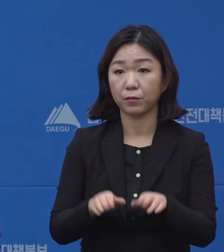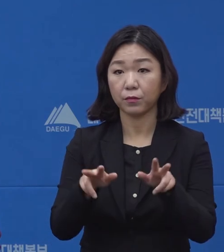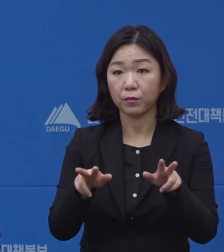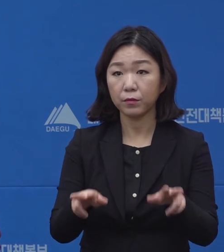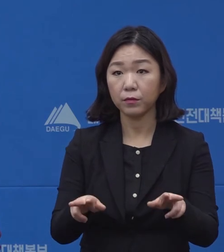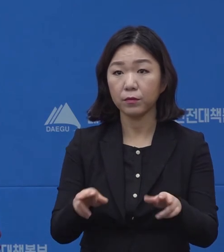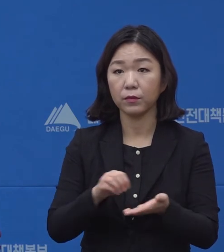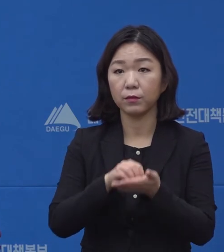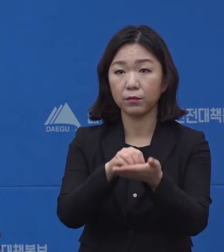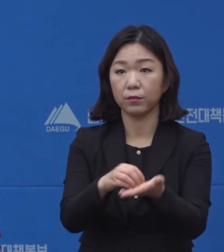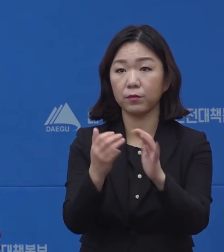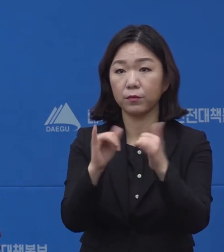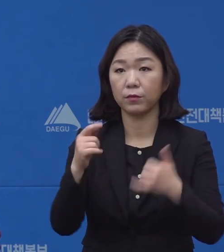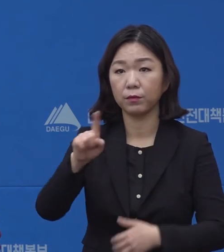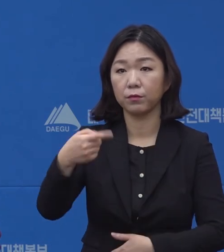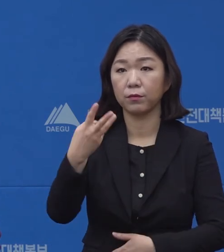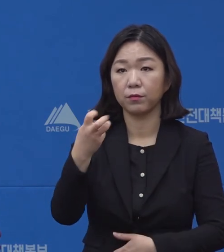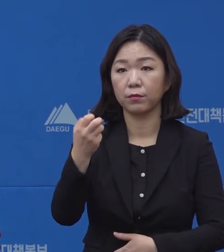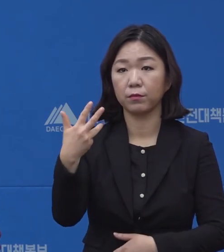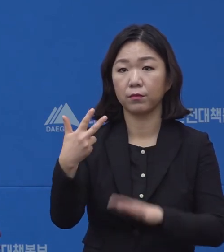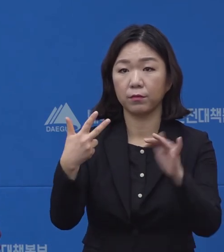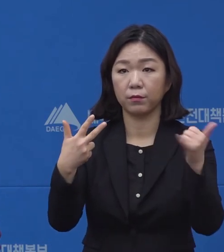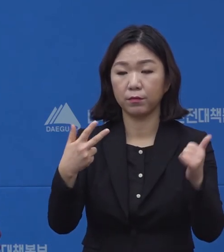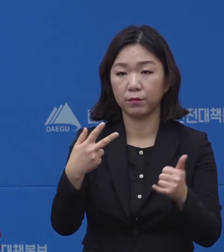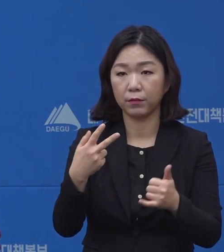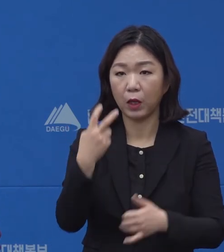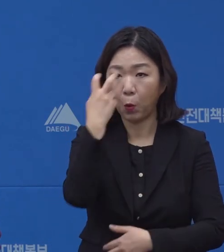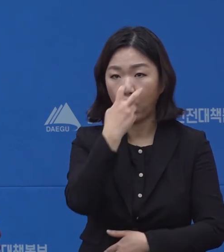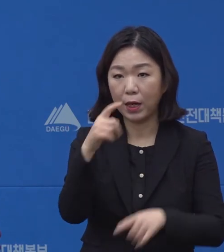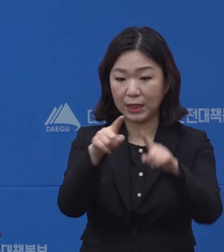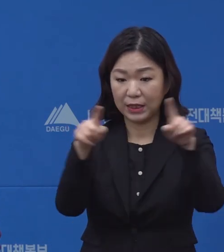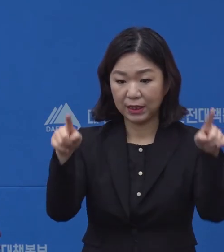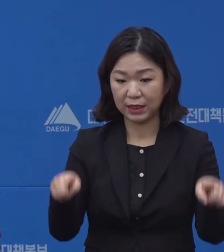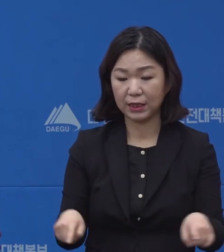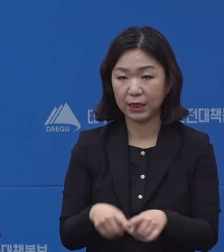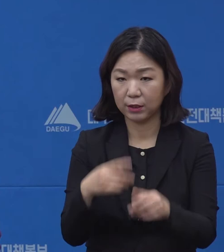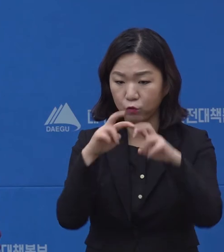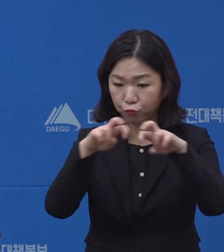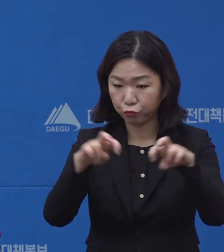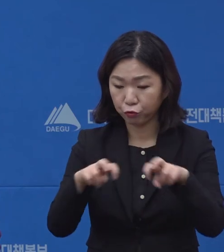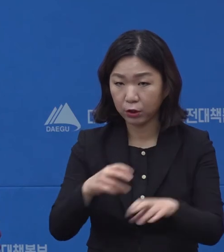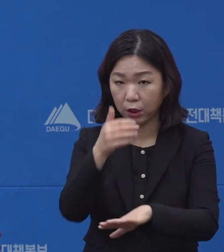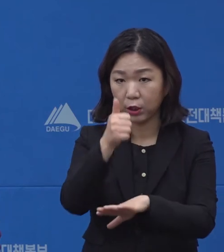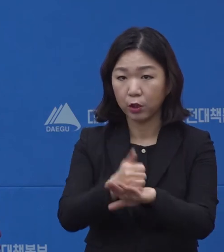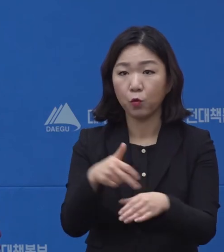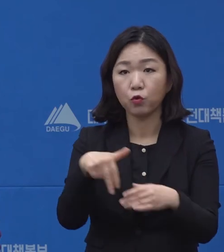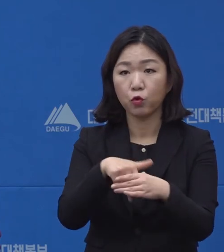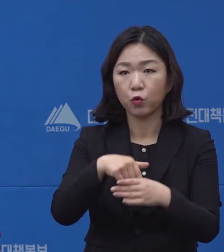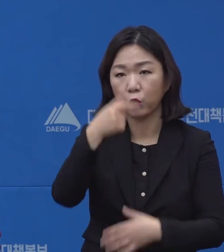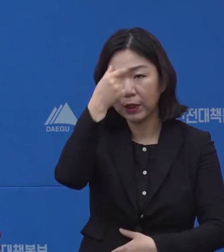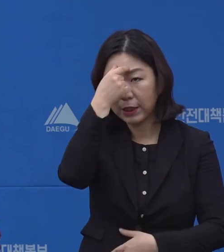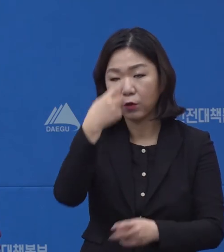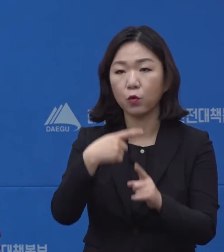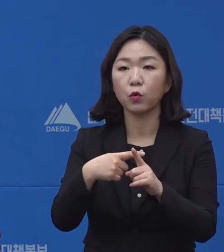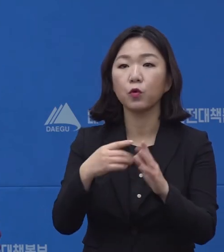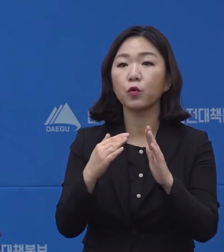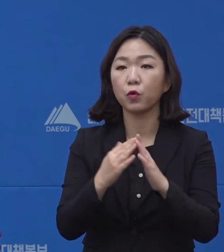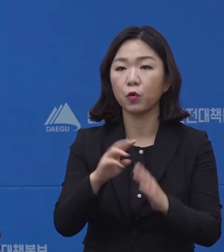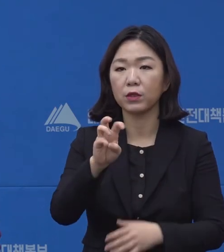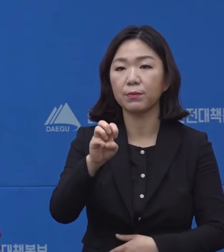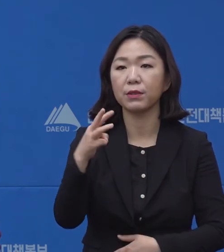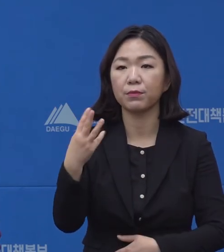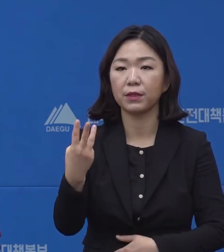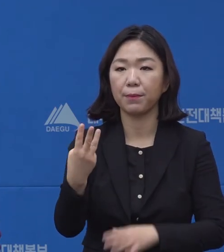현재 입주자 137명의 관리 카드를 분석한 결과 종교는 기독교 33명,